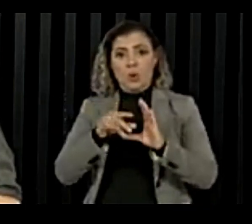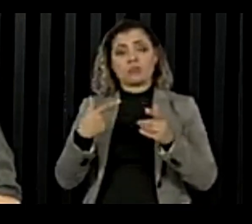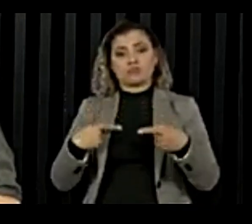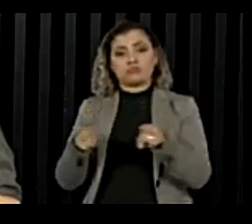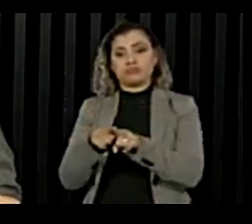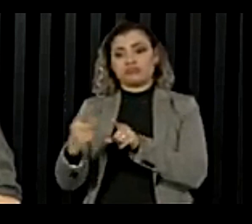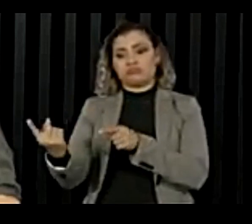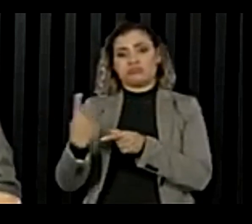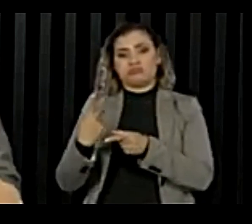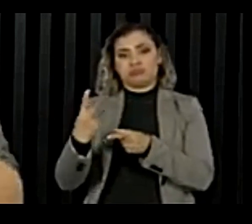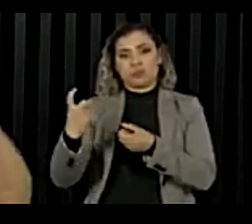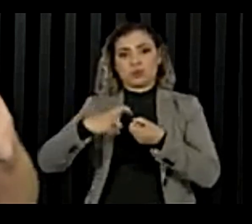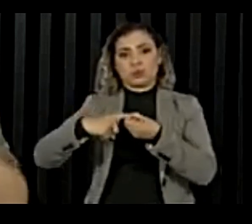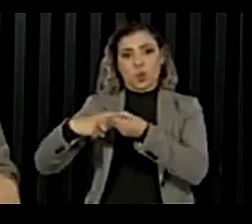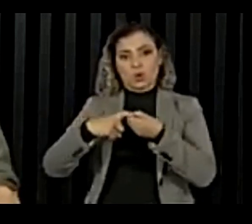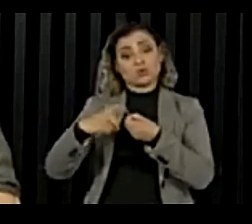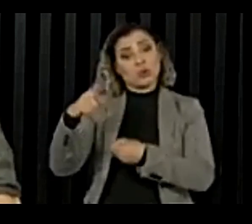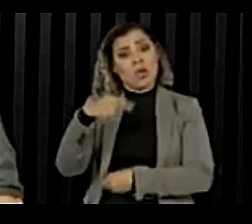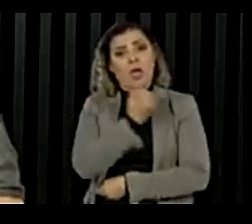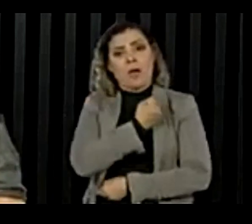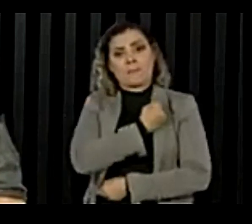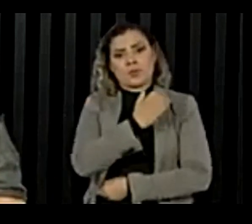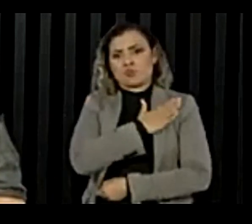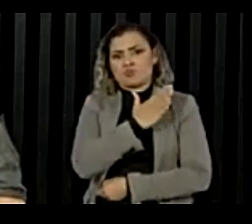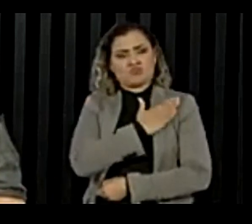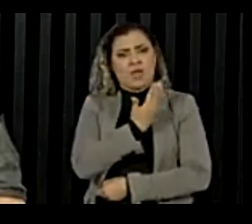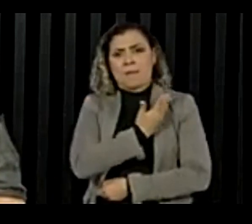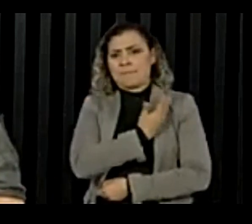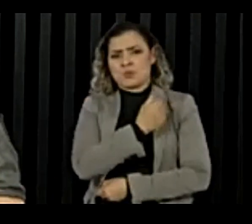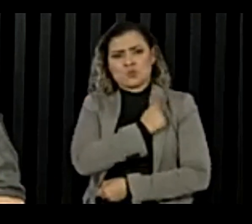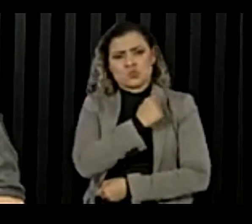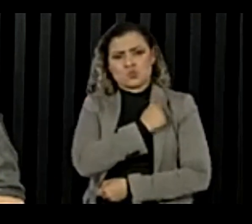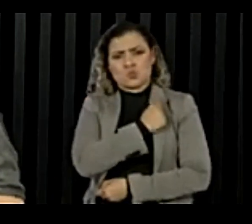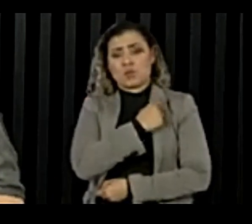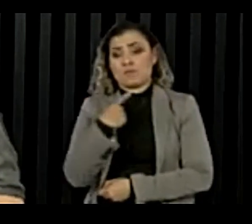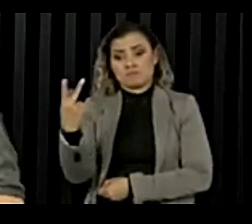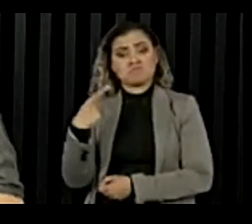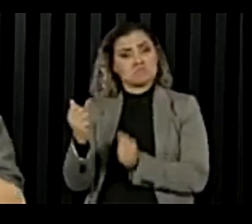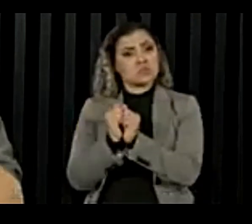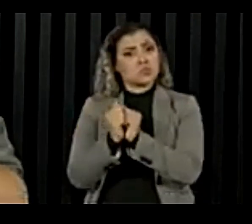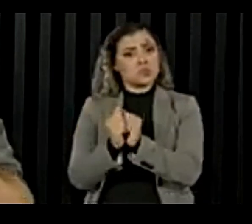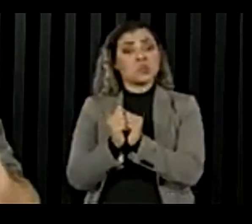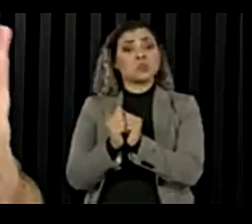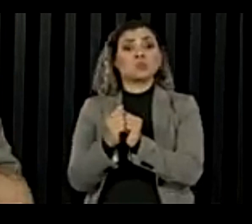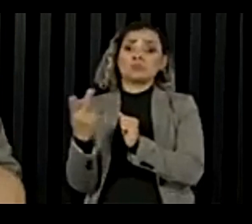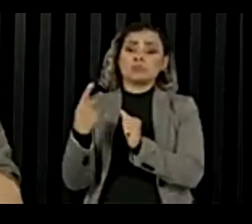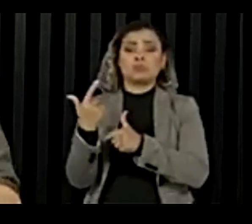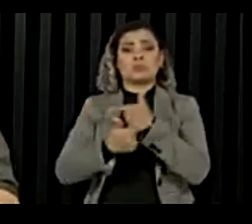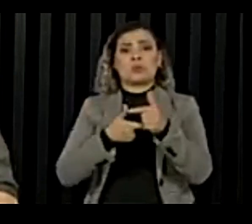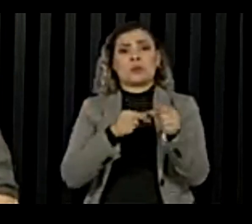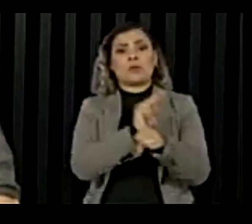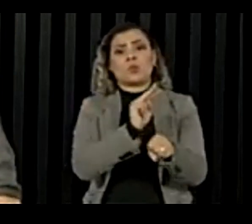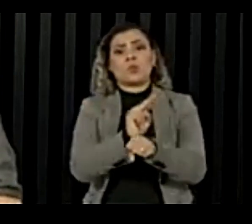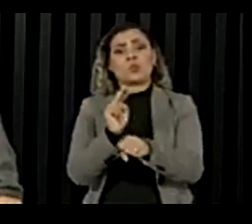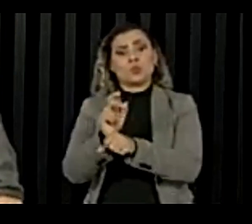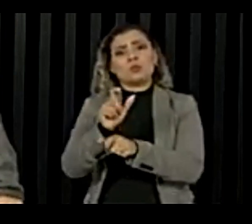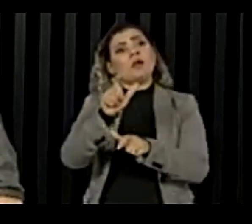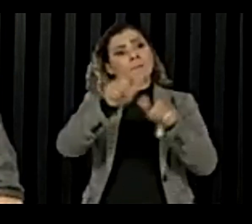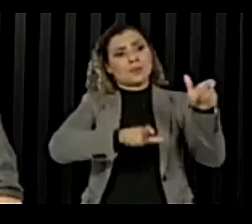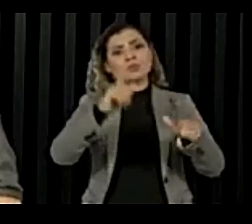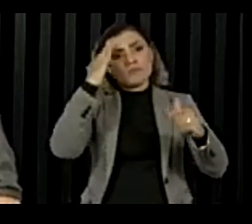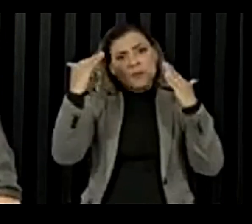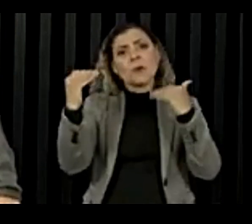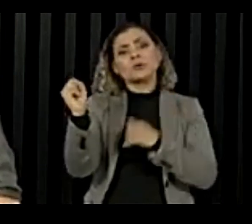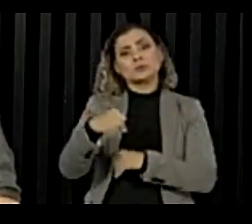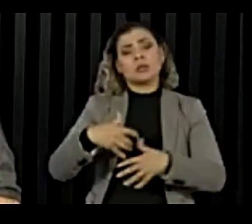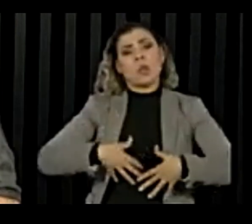de sócio é um grande amigo, irmão, e que se dedica de corpo e alma para essa empresa, que